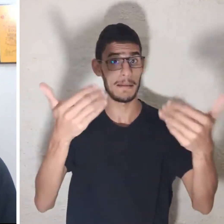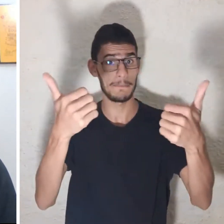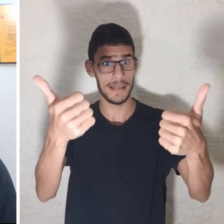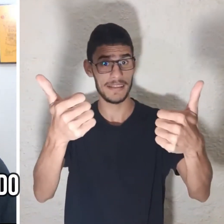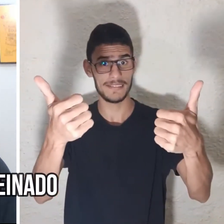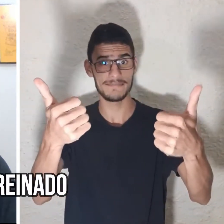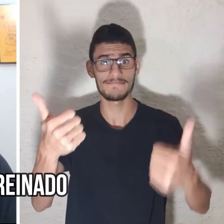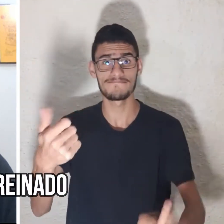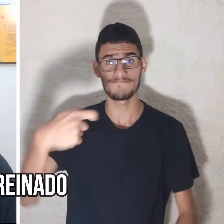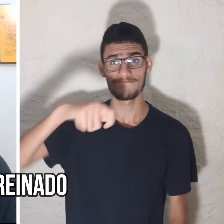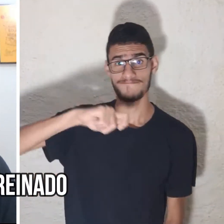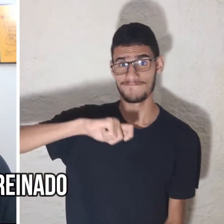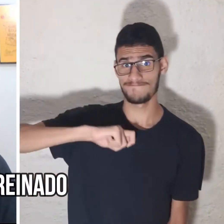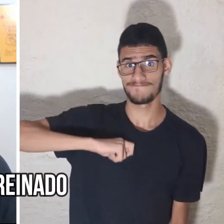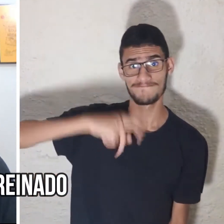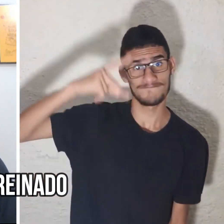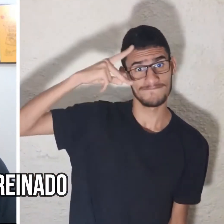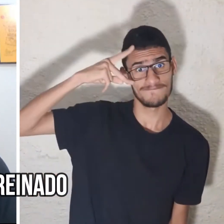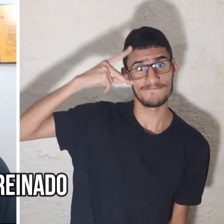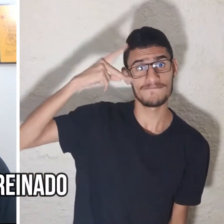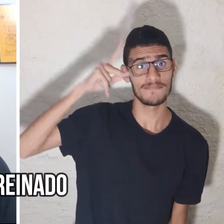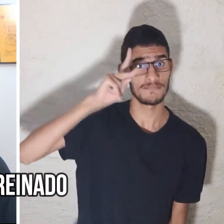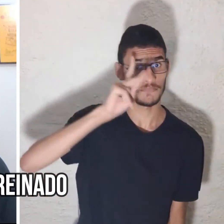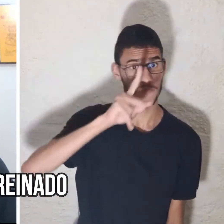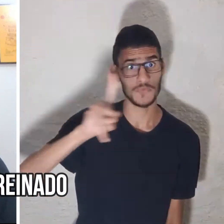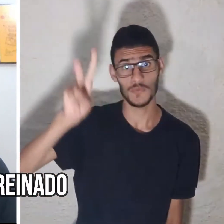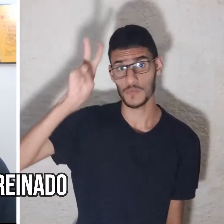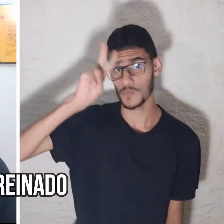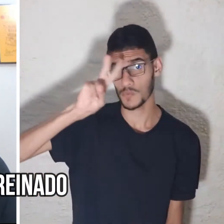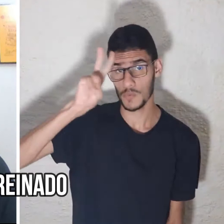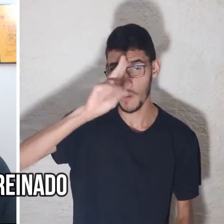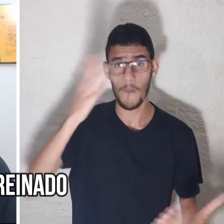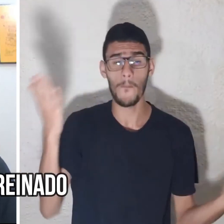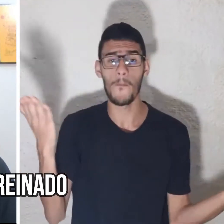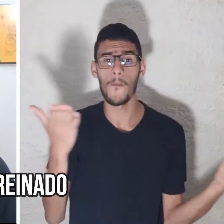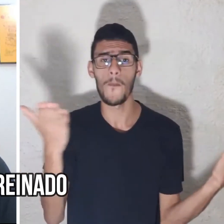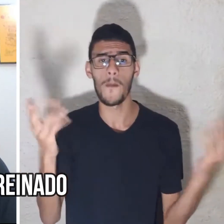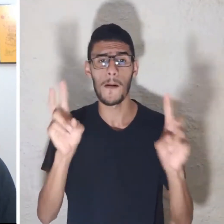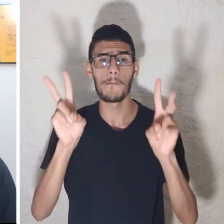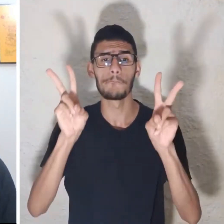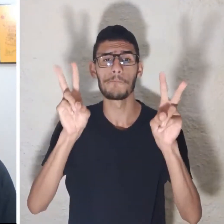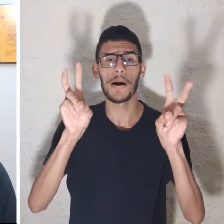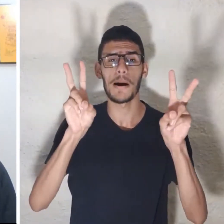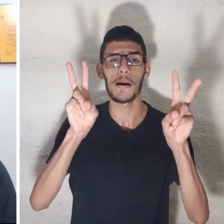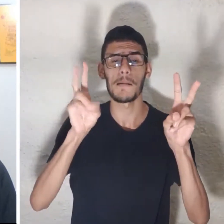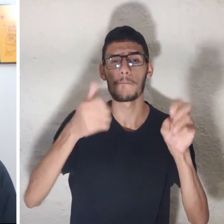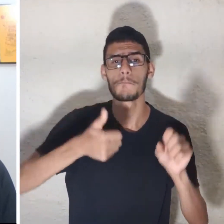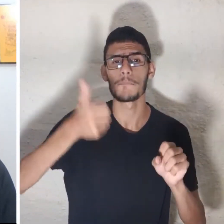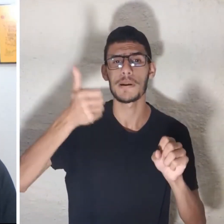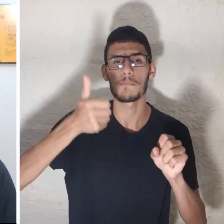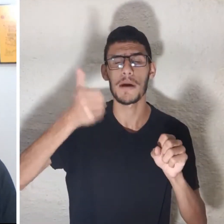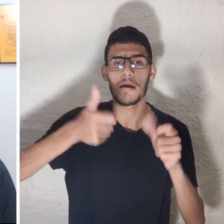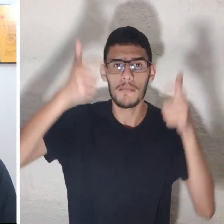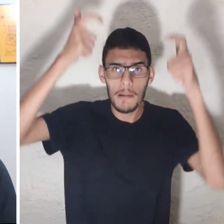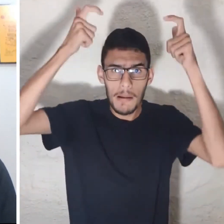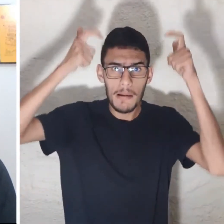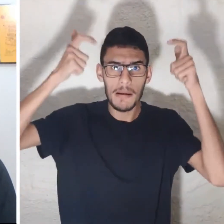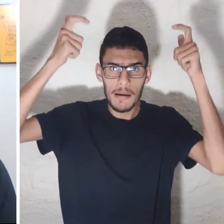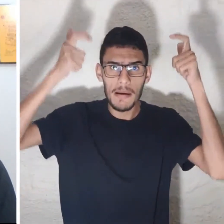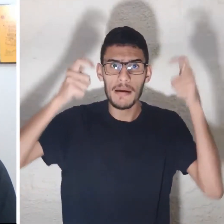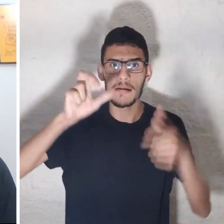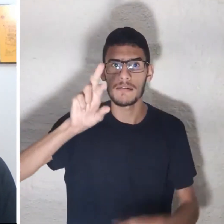Olá pessoal, tudo bom? Sou o professor Paulo, professor de História, e hoje nós vamos falar sobre o